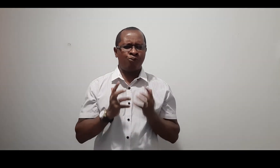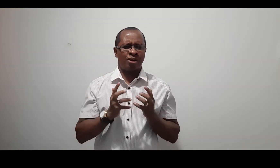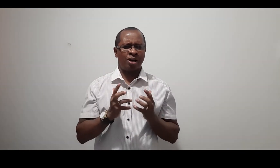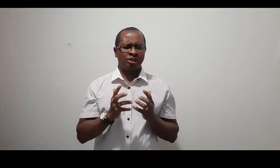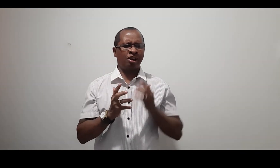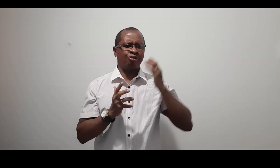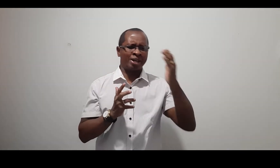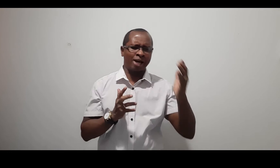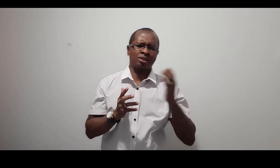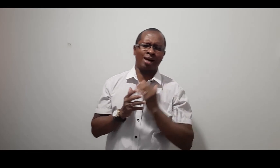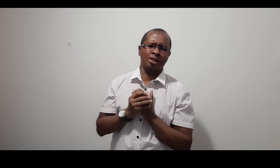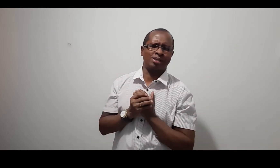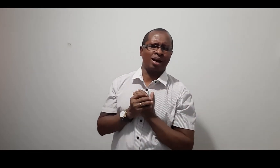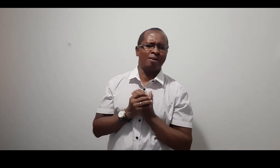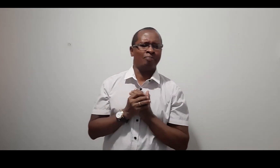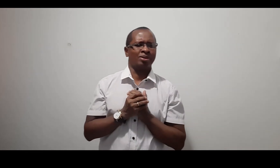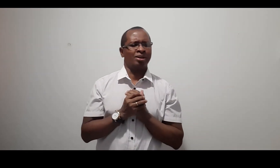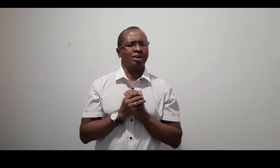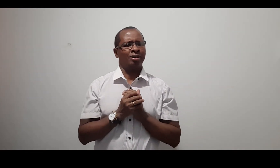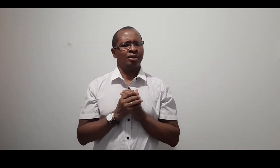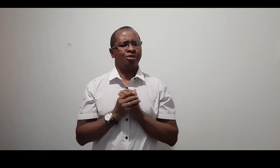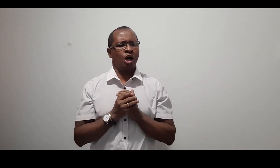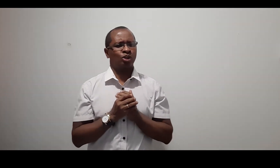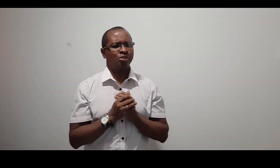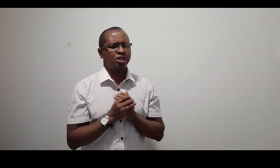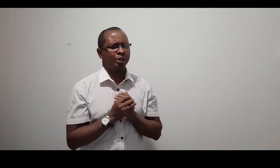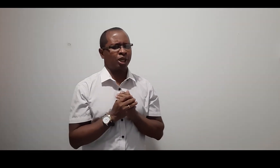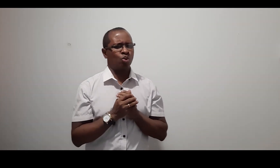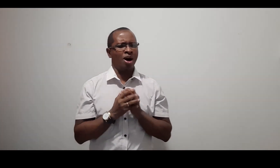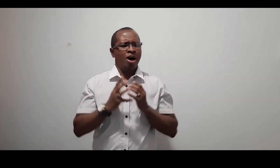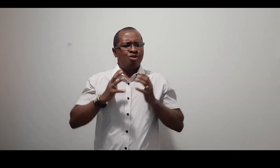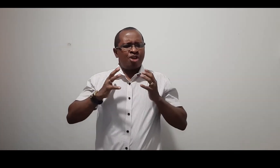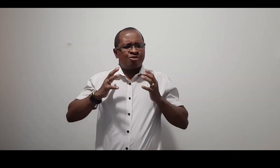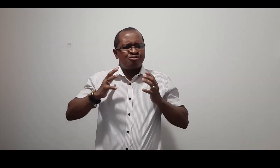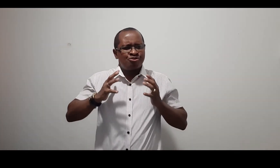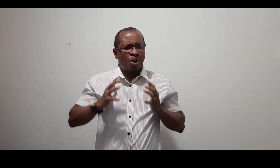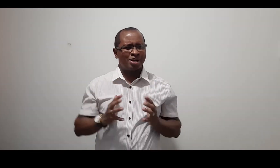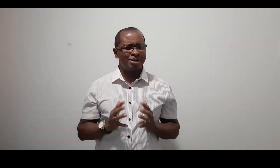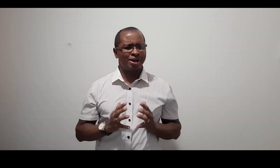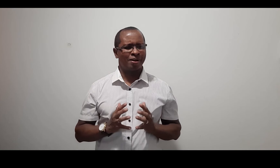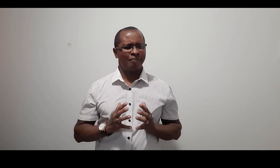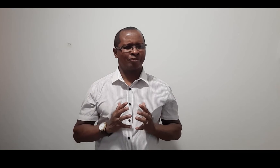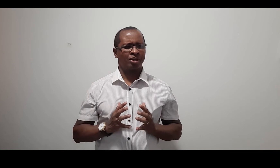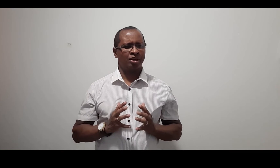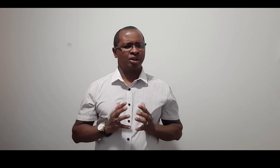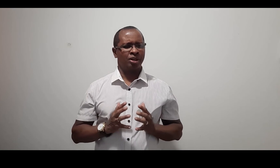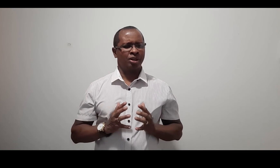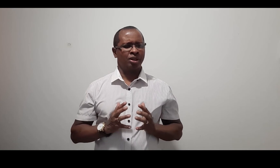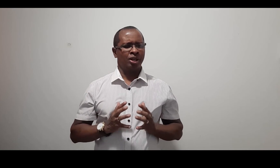manompofina tsy lay fanatitra lasadra fanao tamin'ny testamenta taloha fa ny fonao indrindra